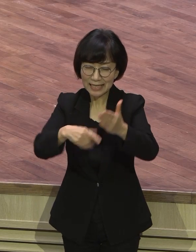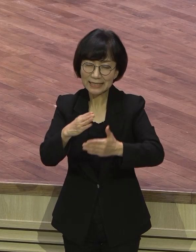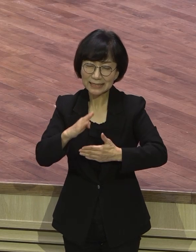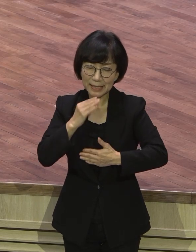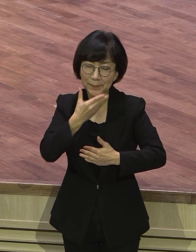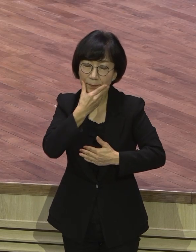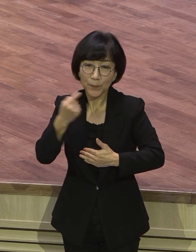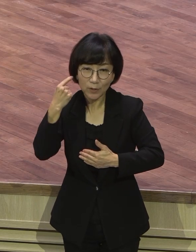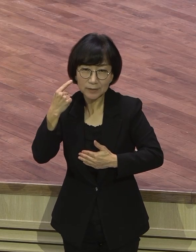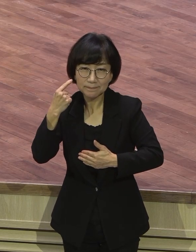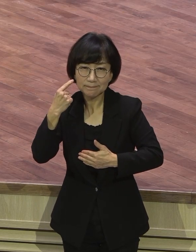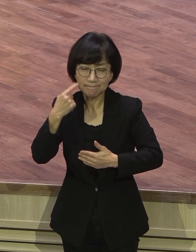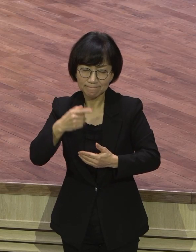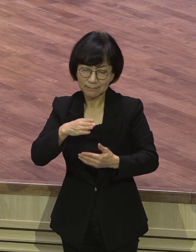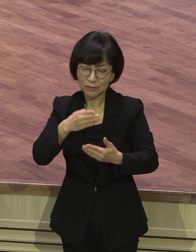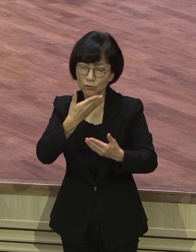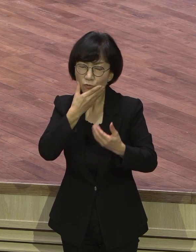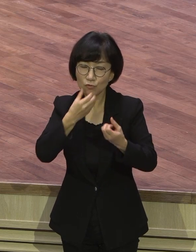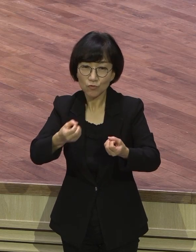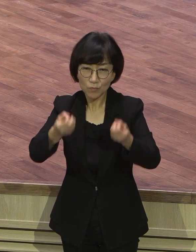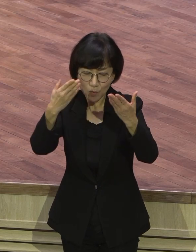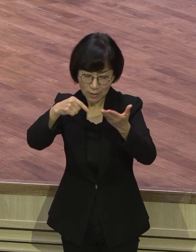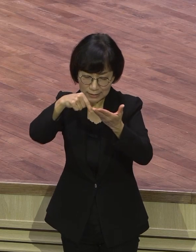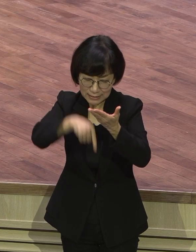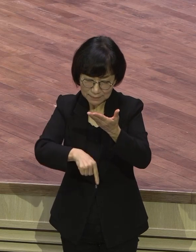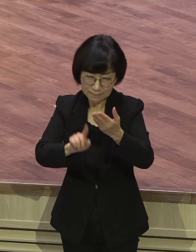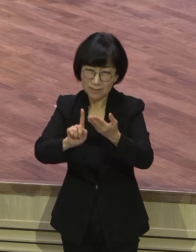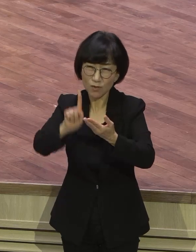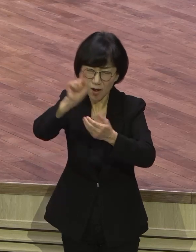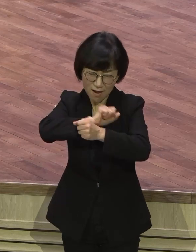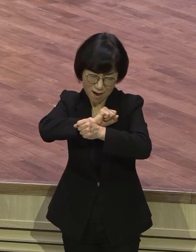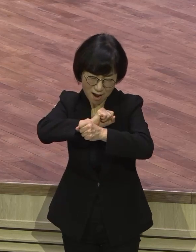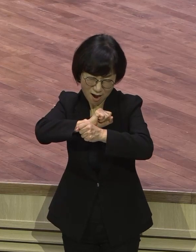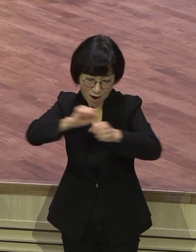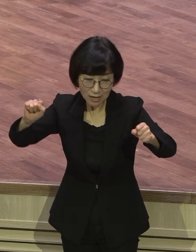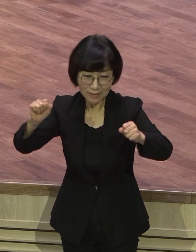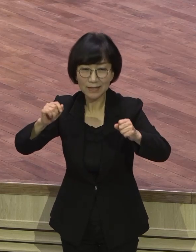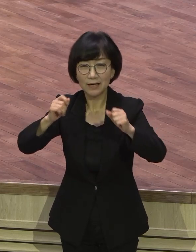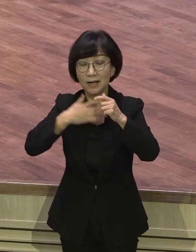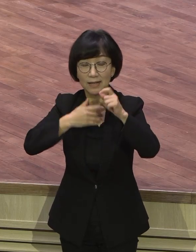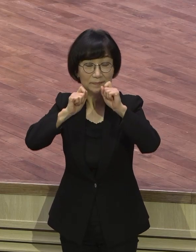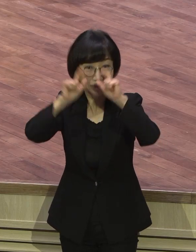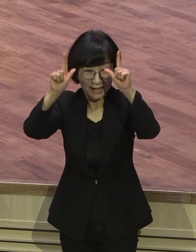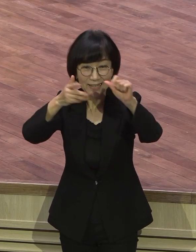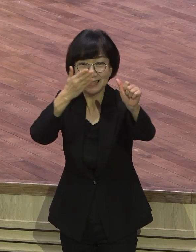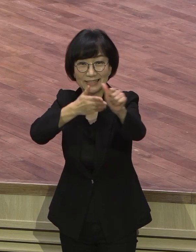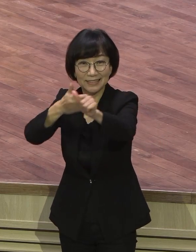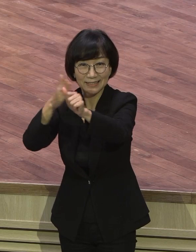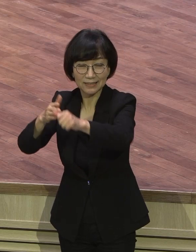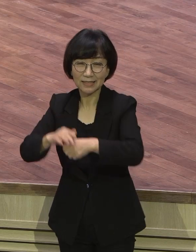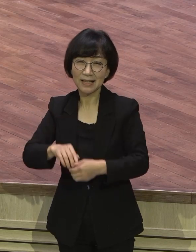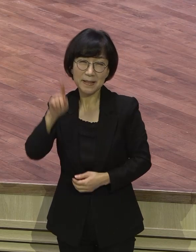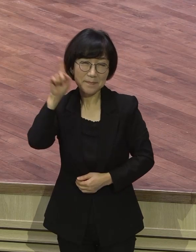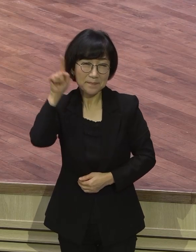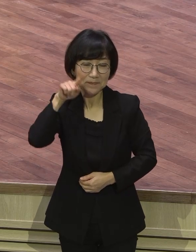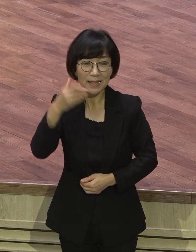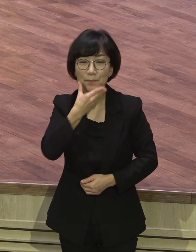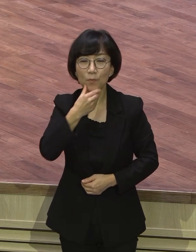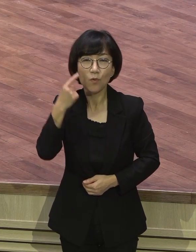깊이와 높이와 길이와 넓이를 깨달아 가시길 바랍니다 그래서 날마다 보금의 생명력이